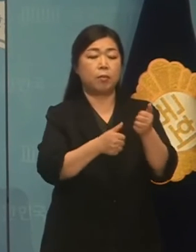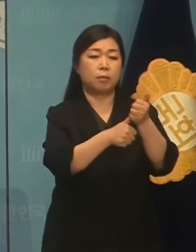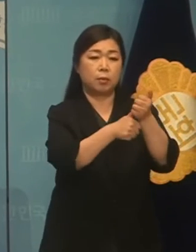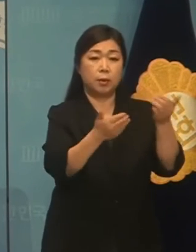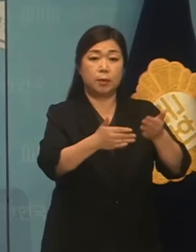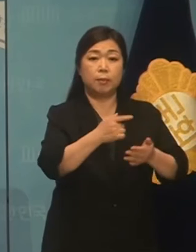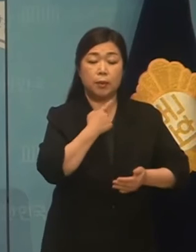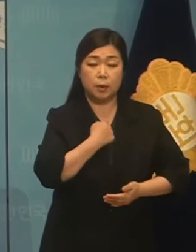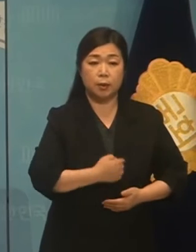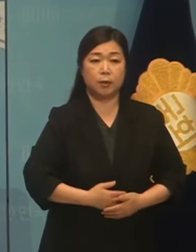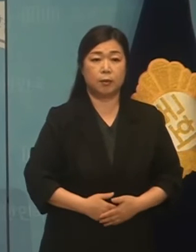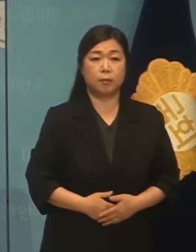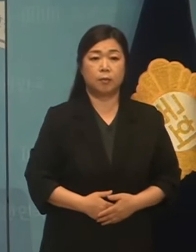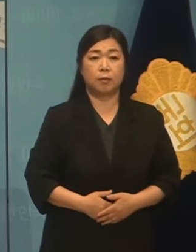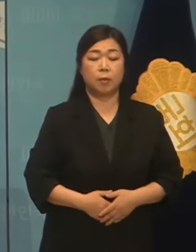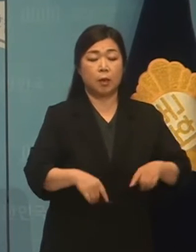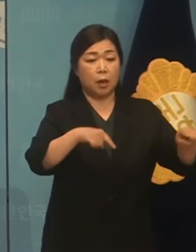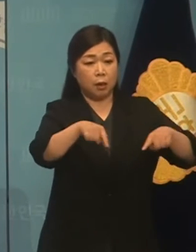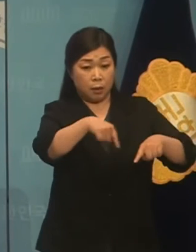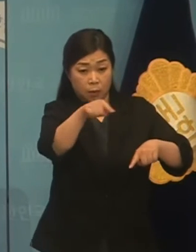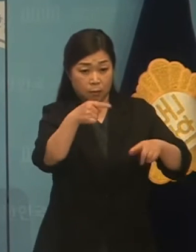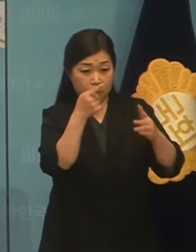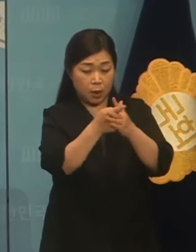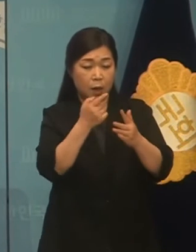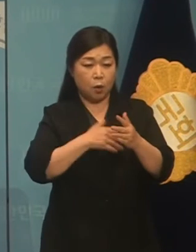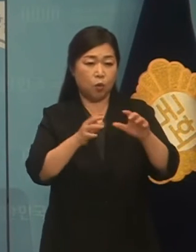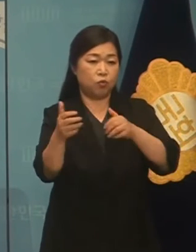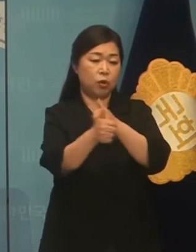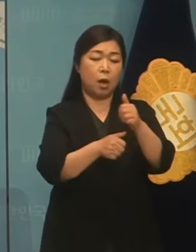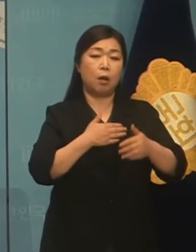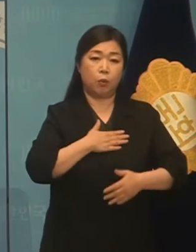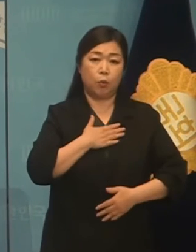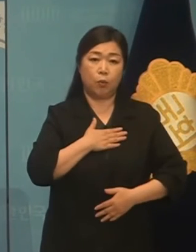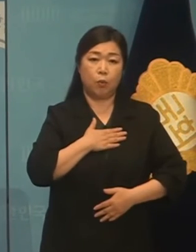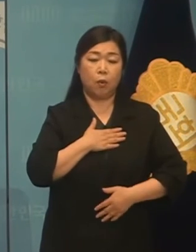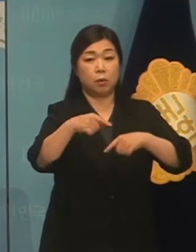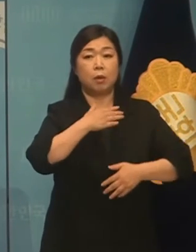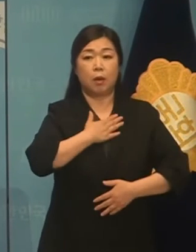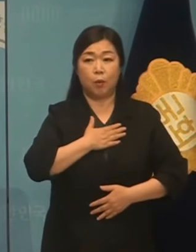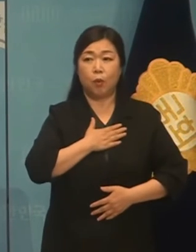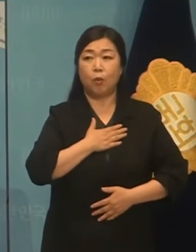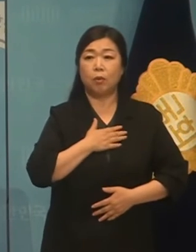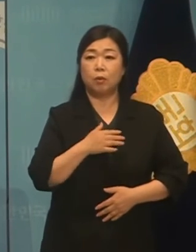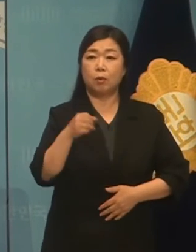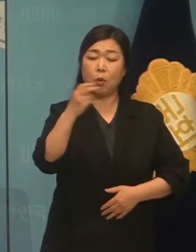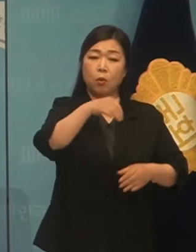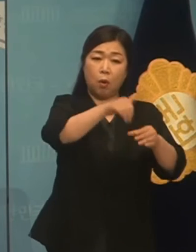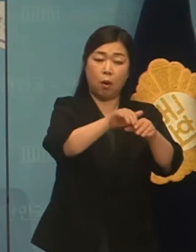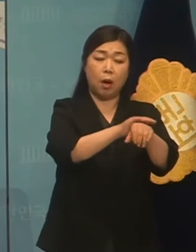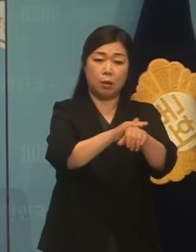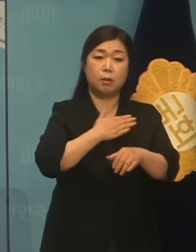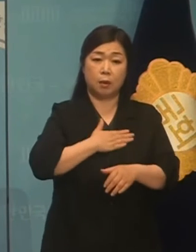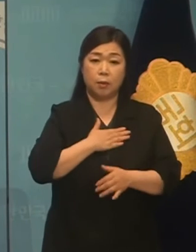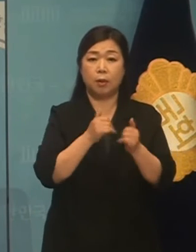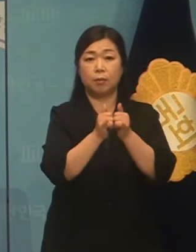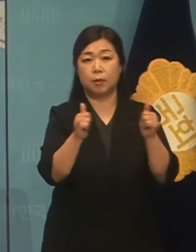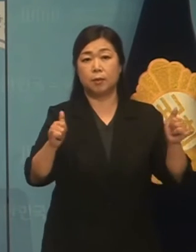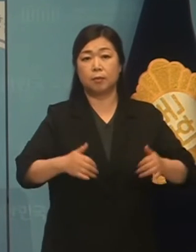일했습니다. 당을 알고, 국회를 알고, 정치를 알고, 선거를 아는